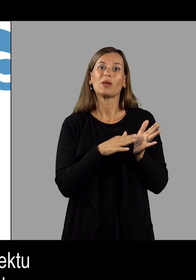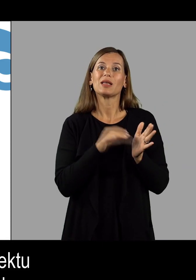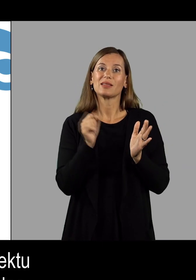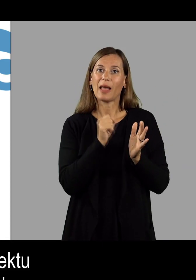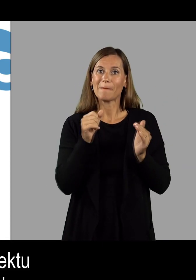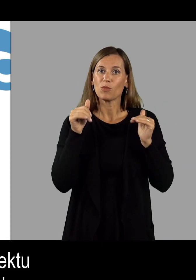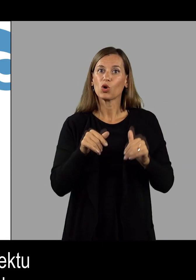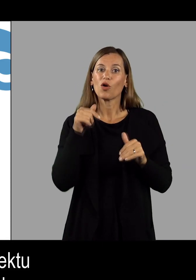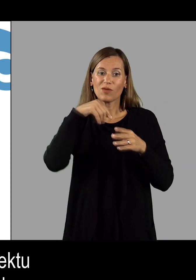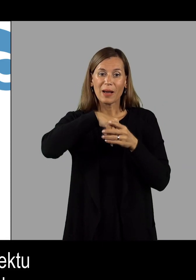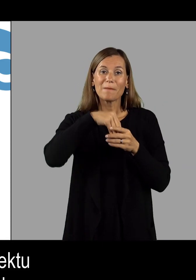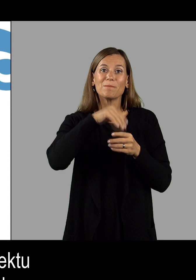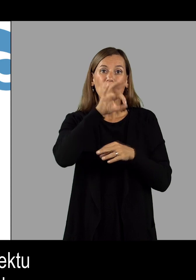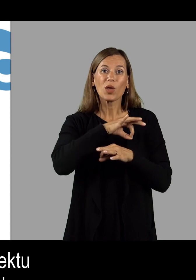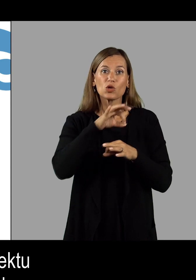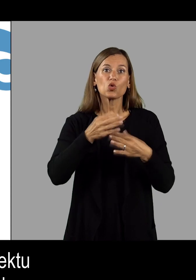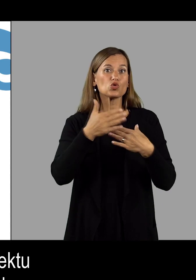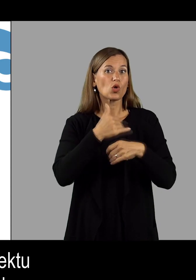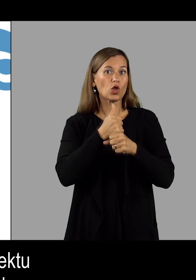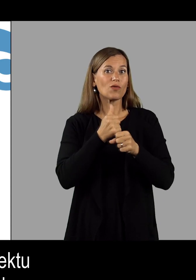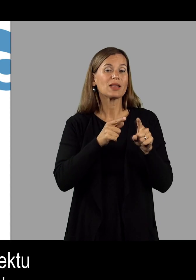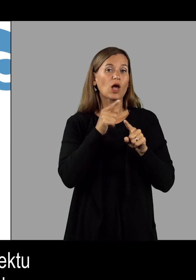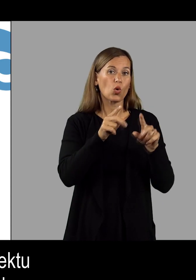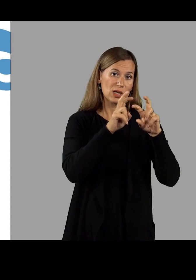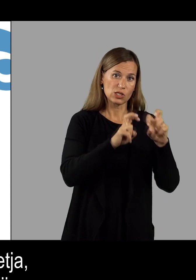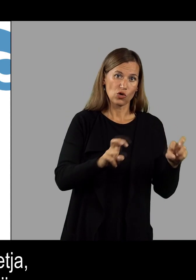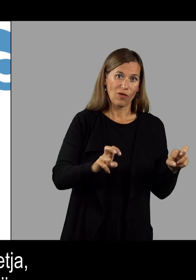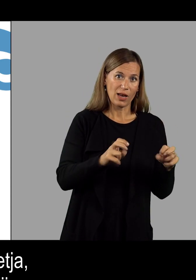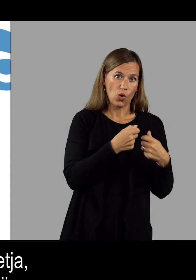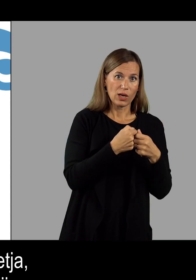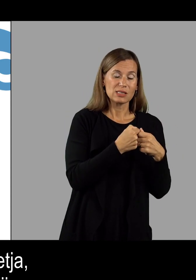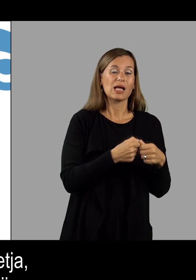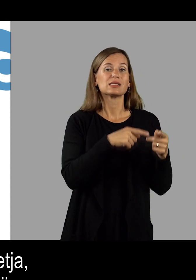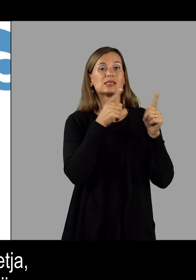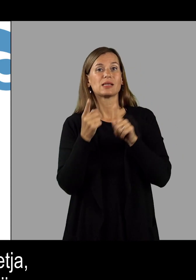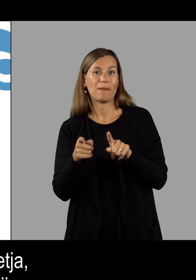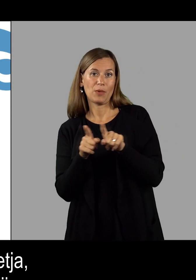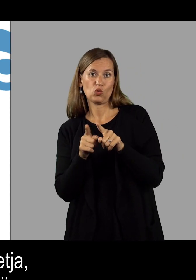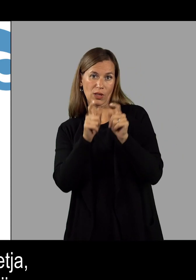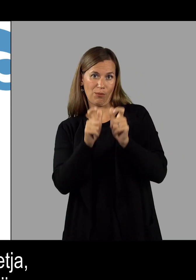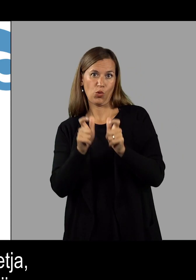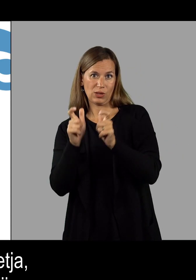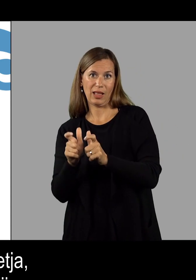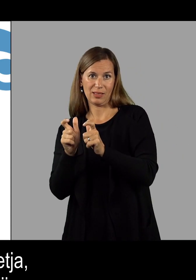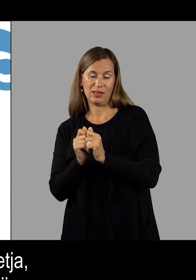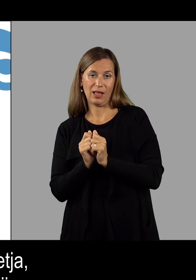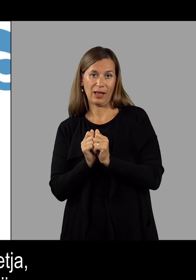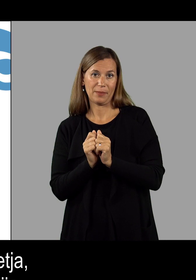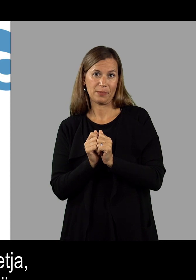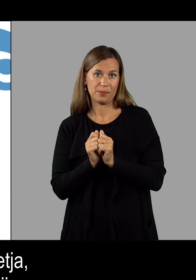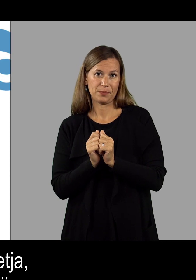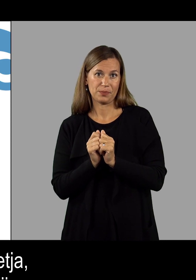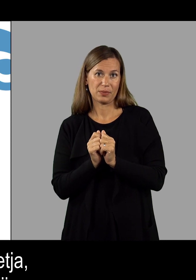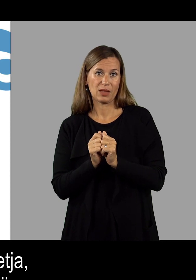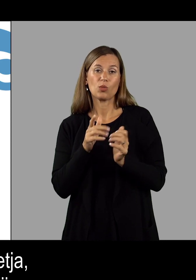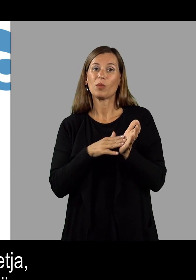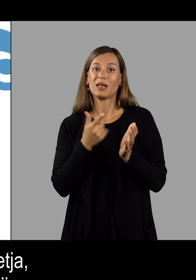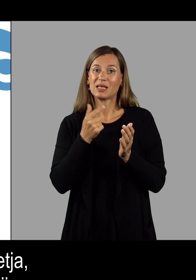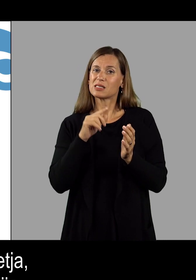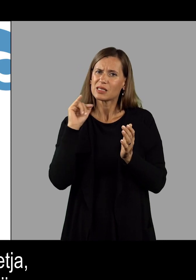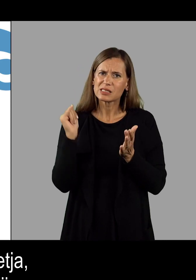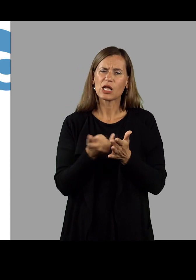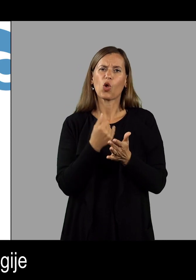Slovenije d.o.o. in Vitasis d.o.o. To pomeni, da je zadoščeno pogojem